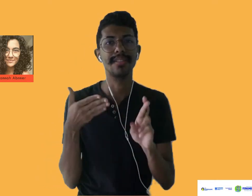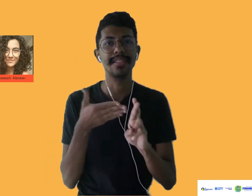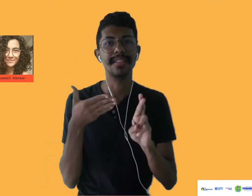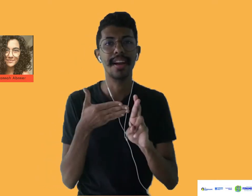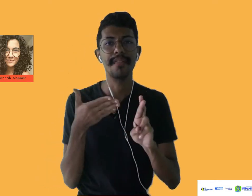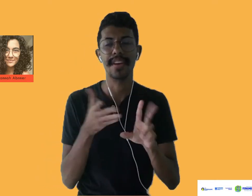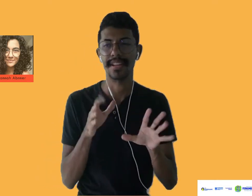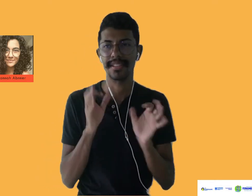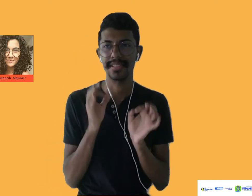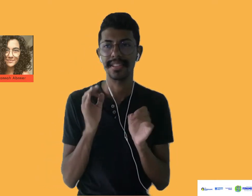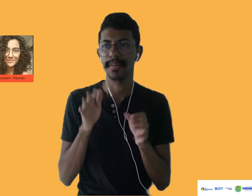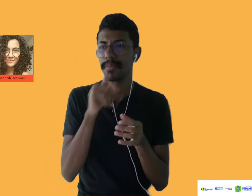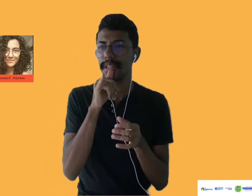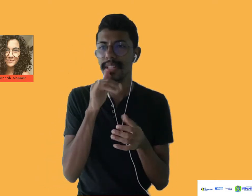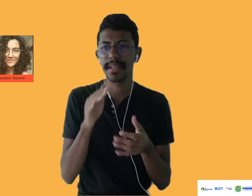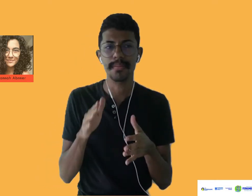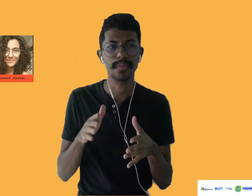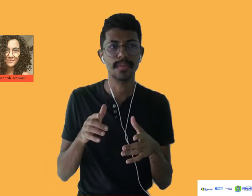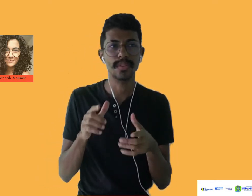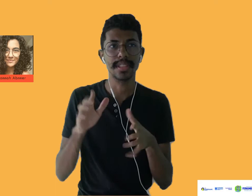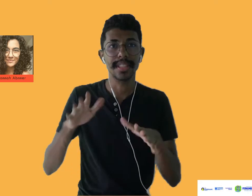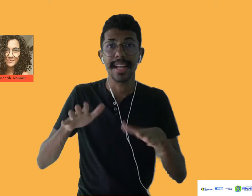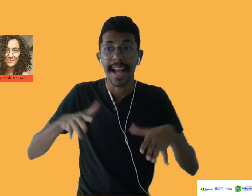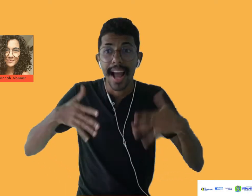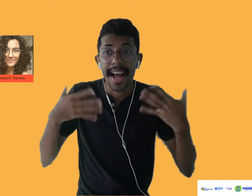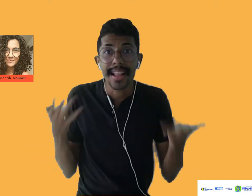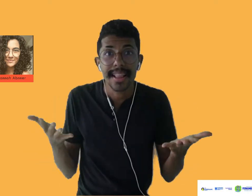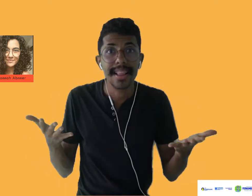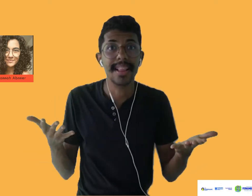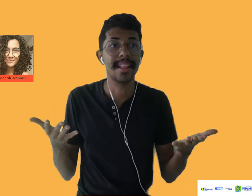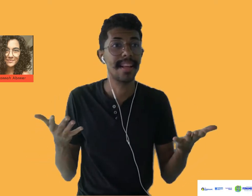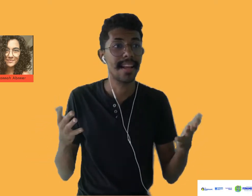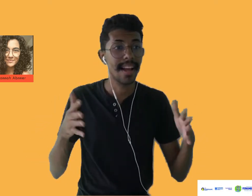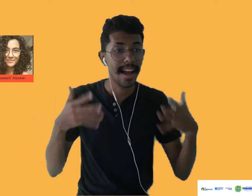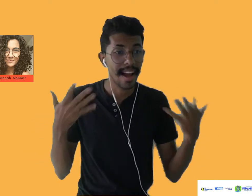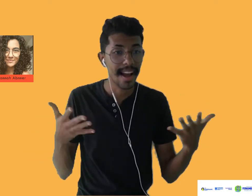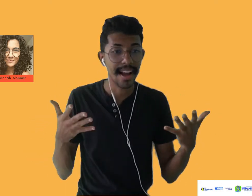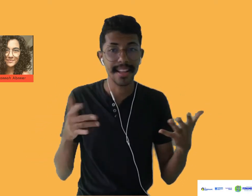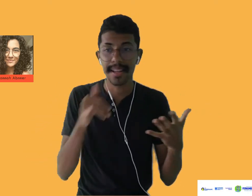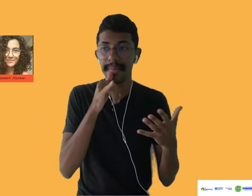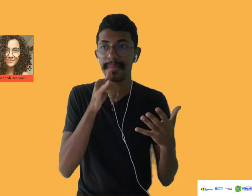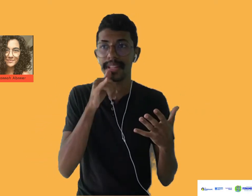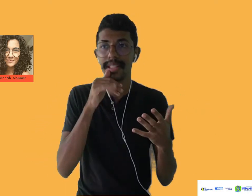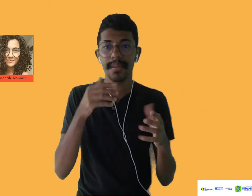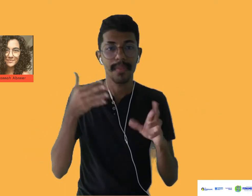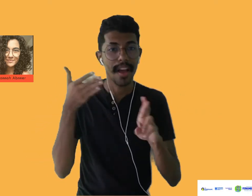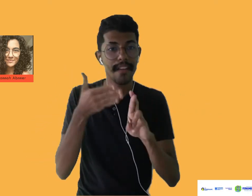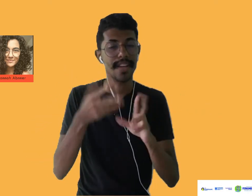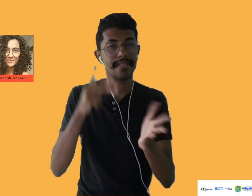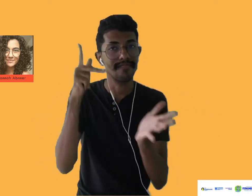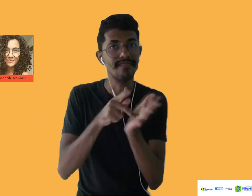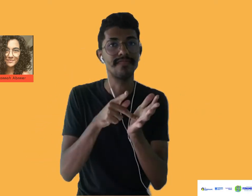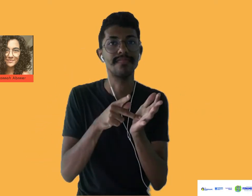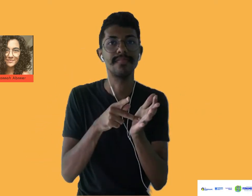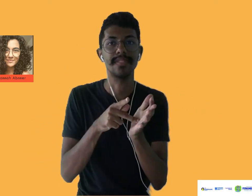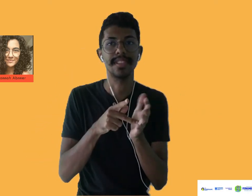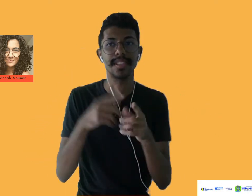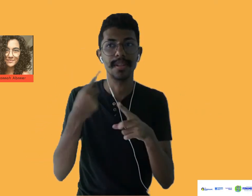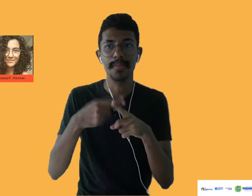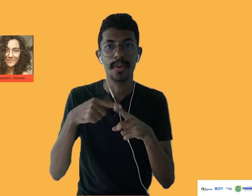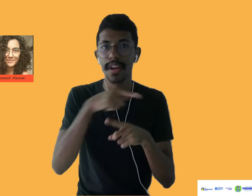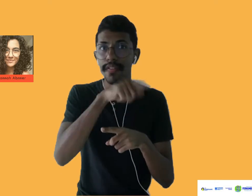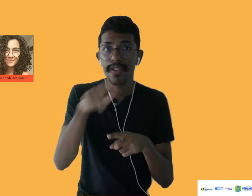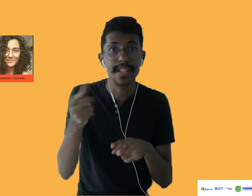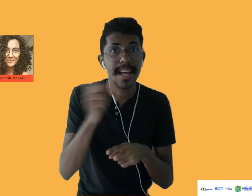referência nas disciplinas, principalmente, né, onde é que estão as novas, gente, onde é que está, sabe, uma referência decolonial, uma referência